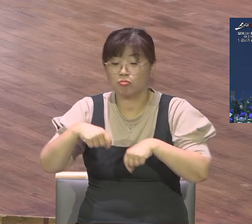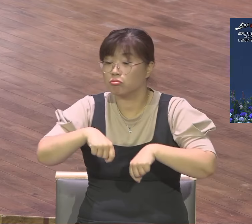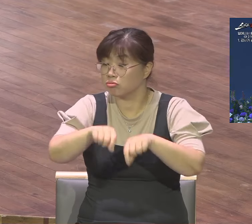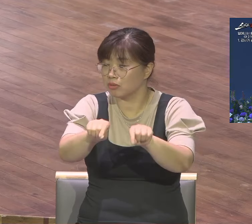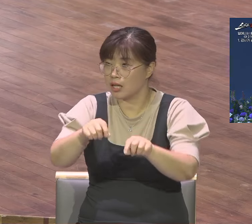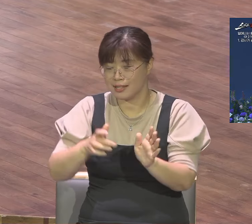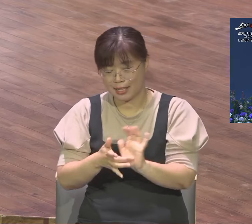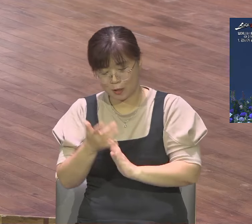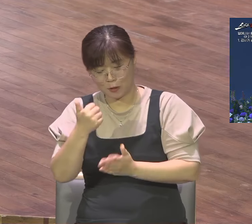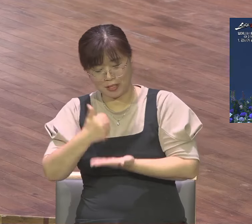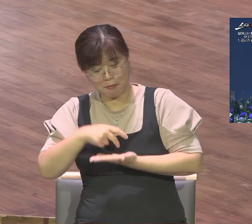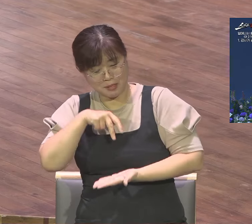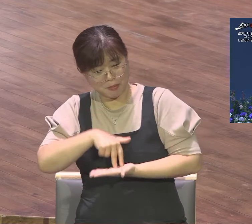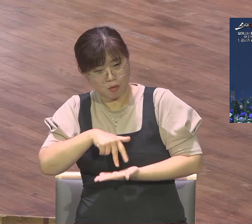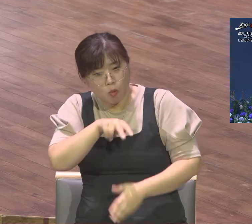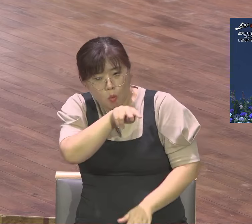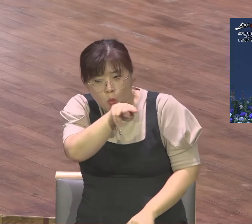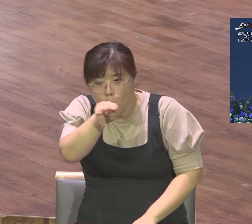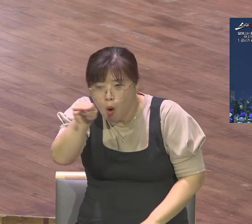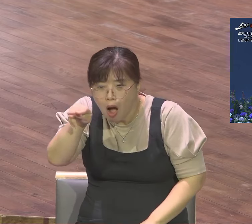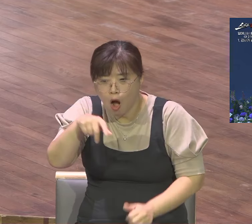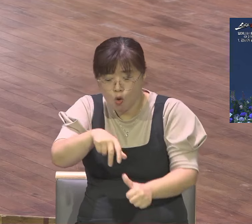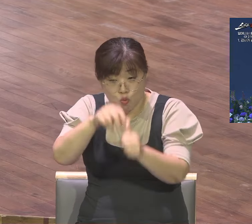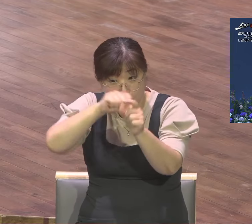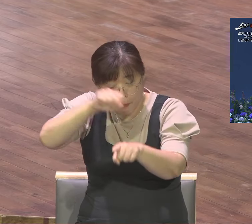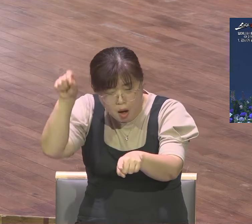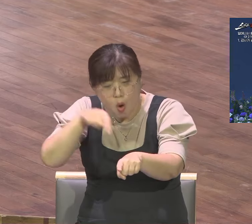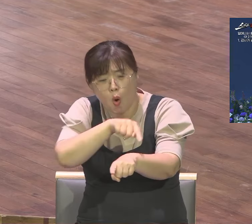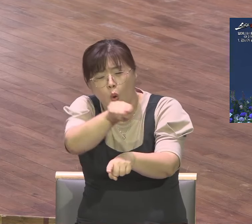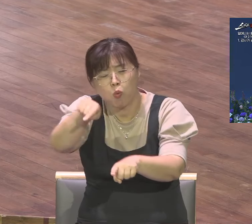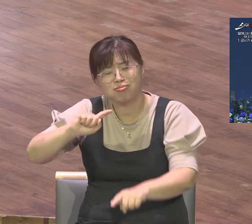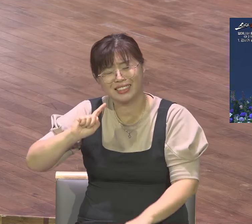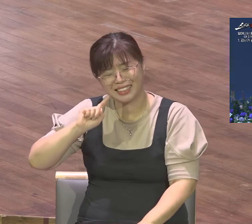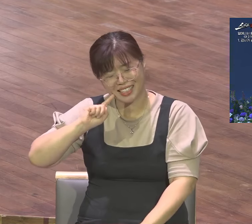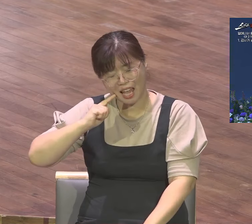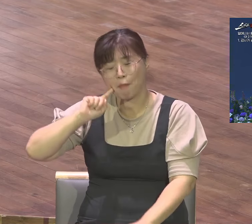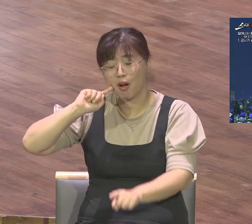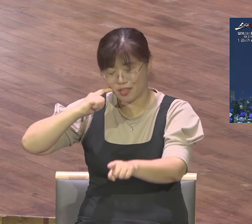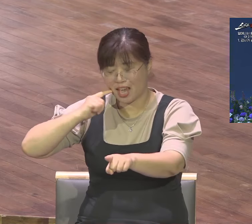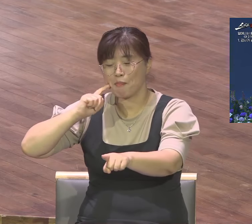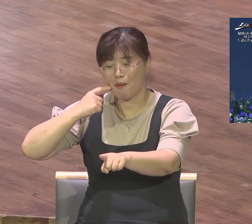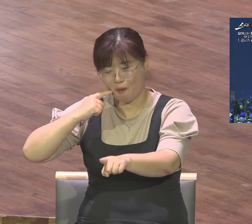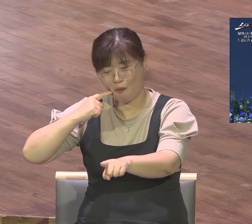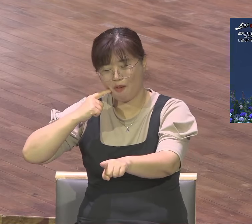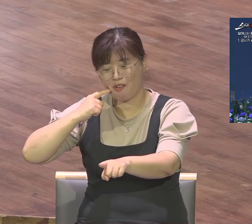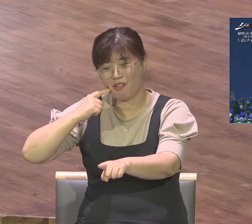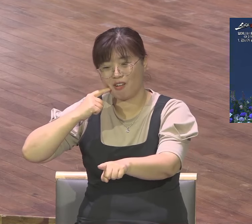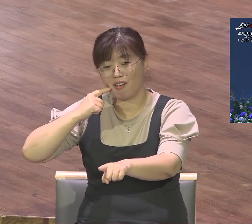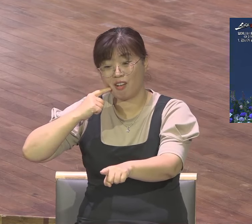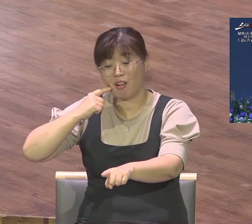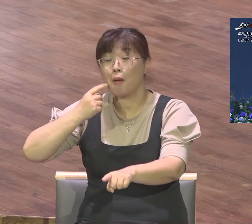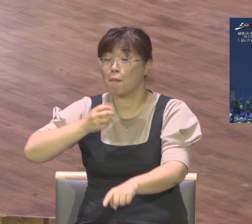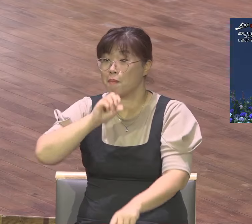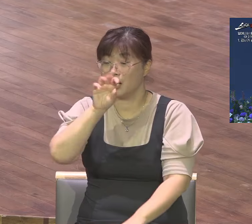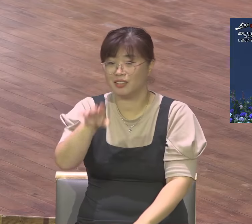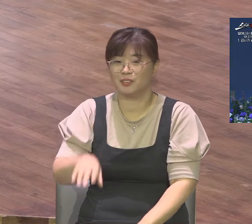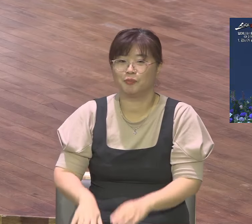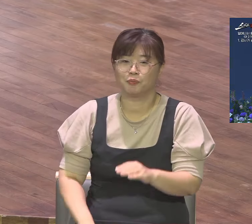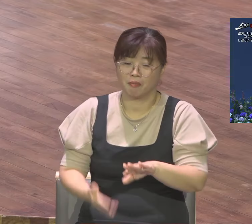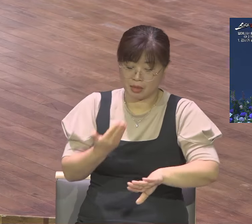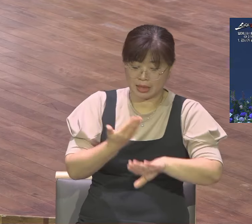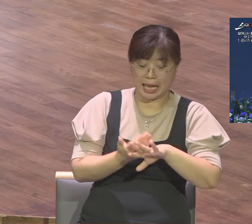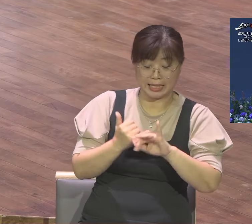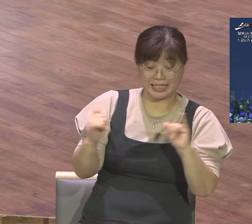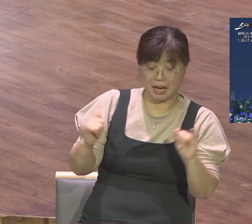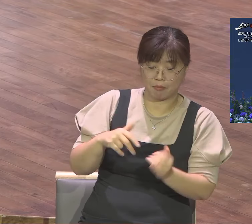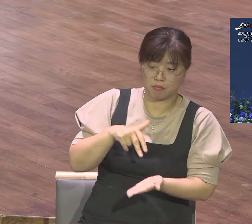너무나 사랑하세요. 하나님이 너무나 여러분 사랑하신다. 사람들은 다 미워해도